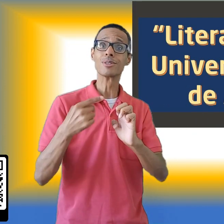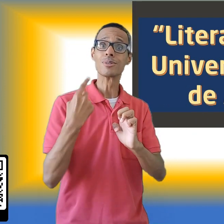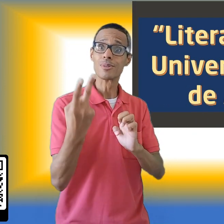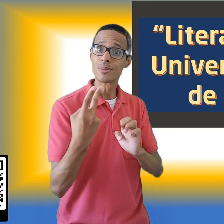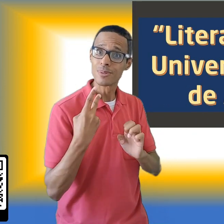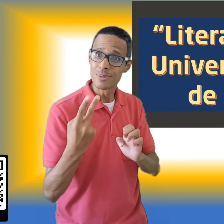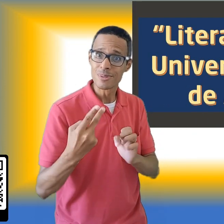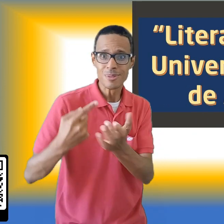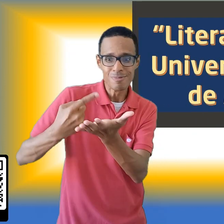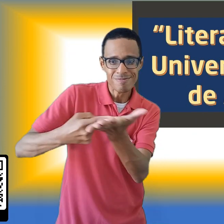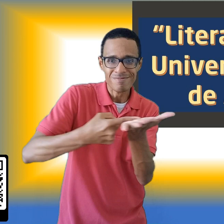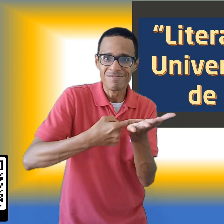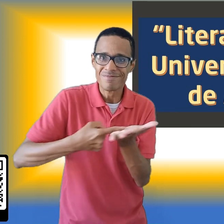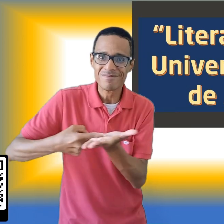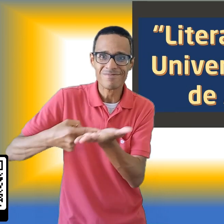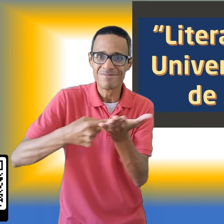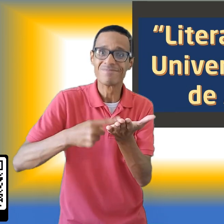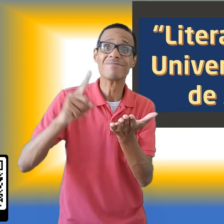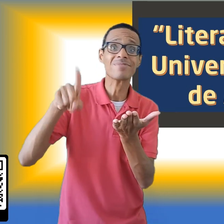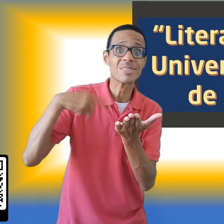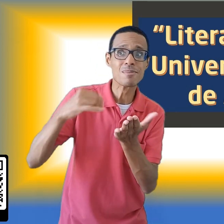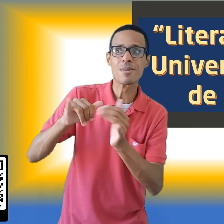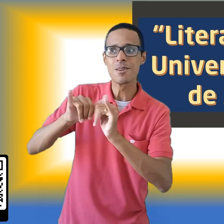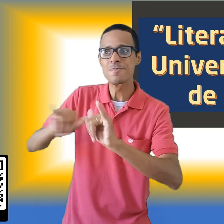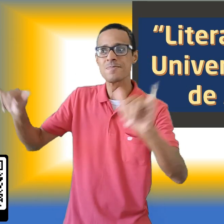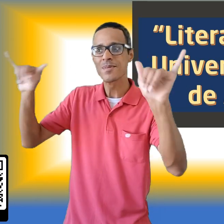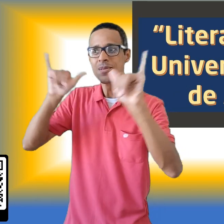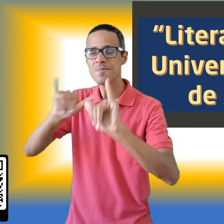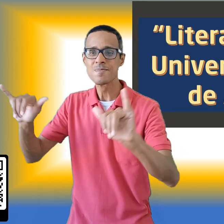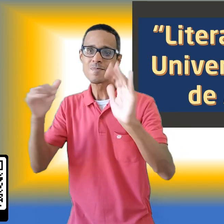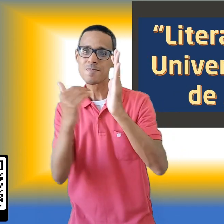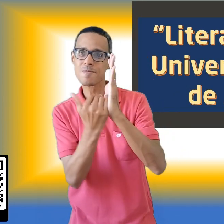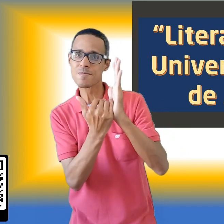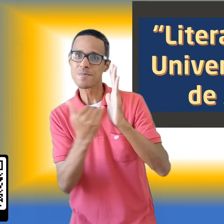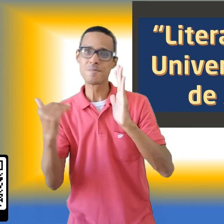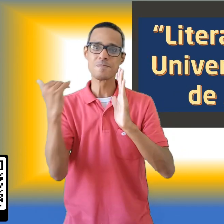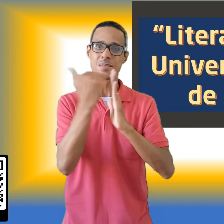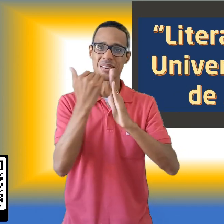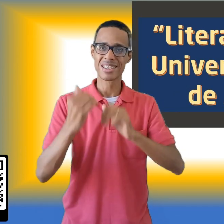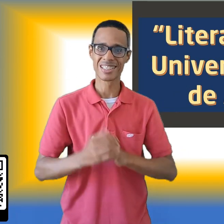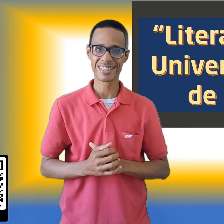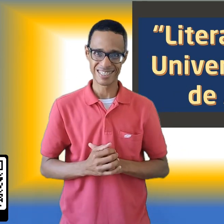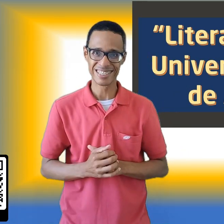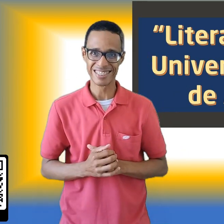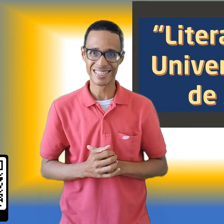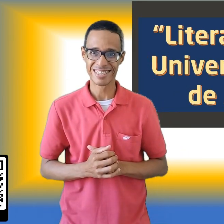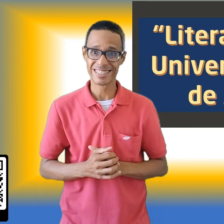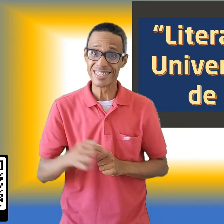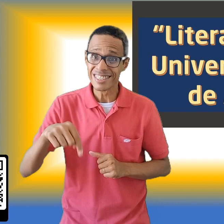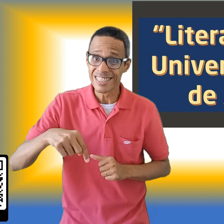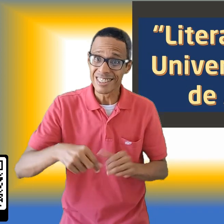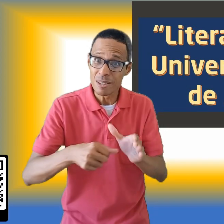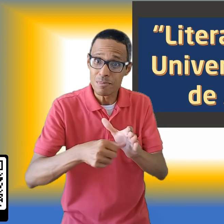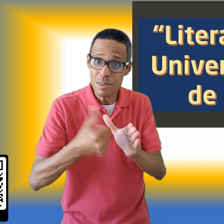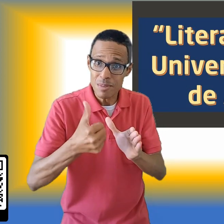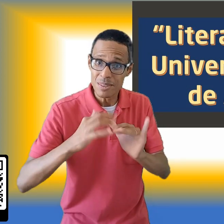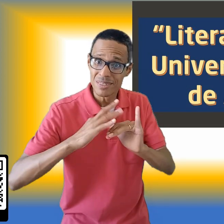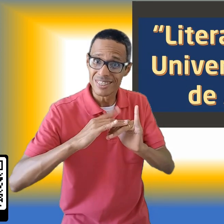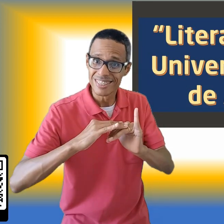estreitarmos essa divulgação. Se chegou agora no canal e gostou do conteúdo, já deixe o seu like para que o